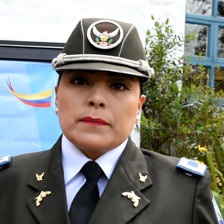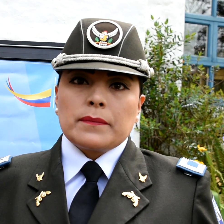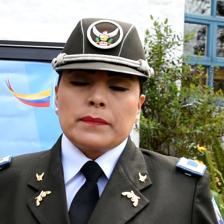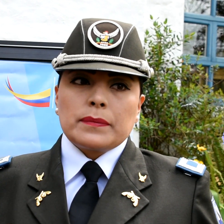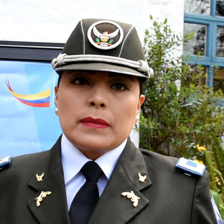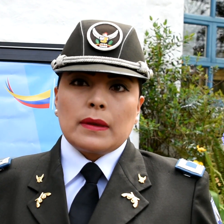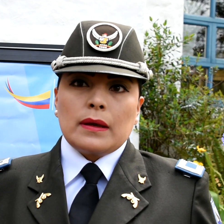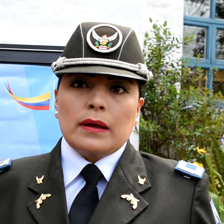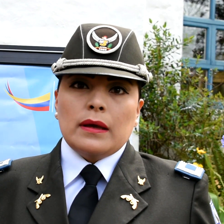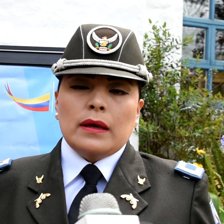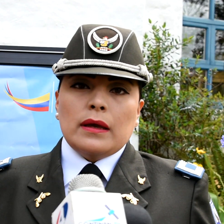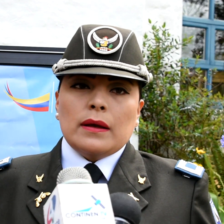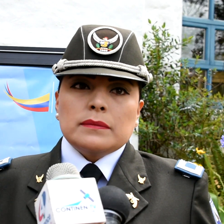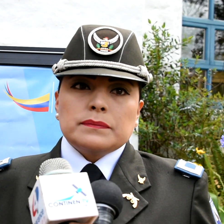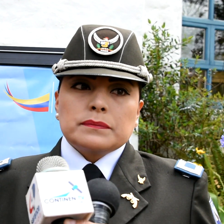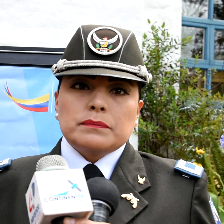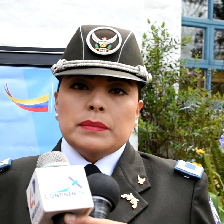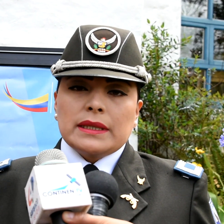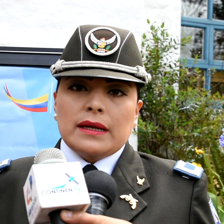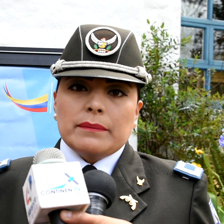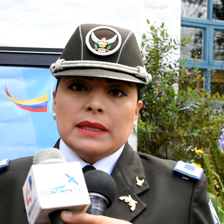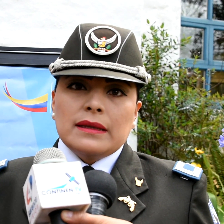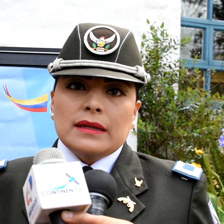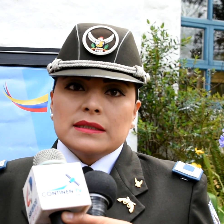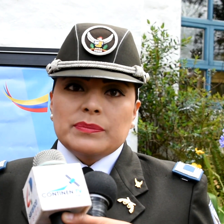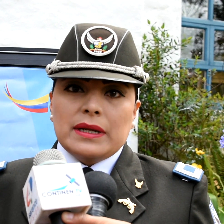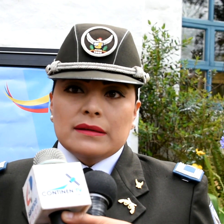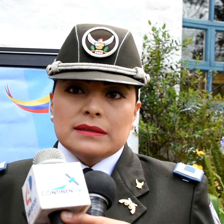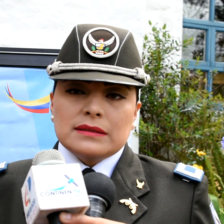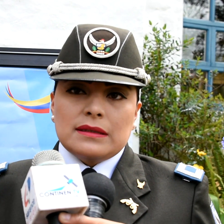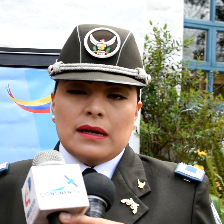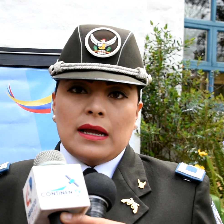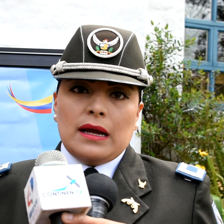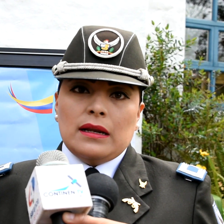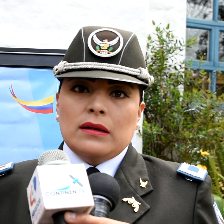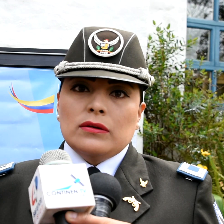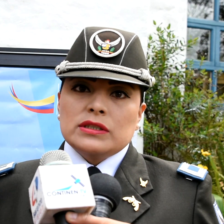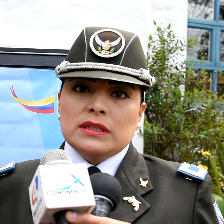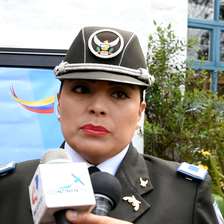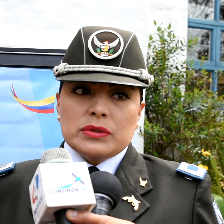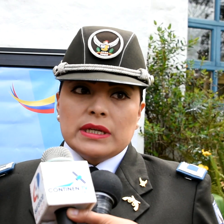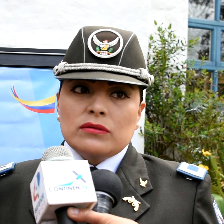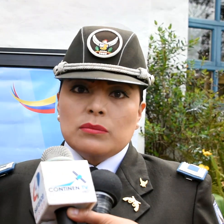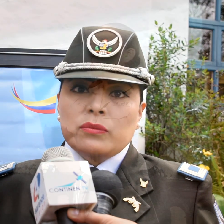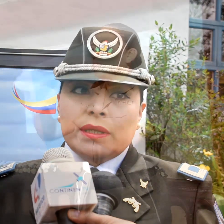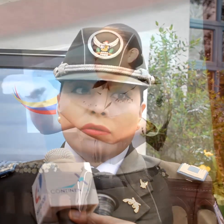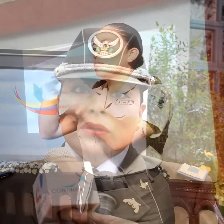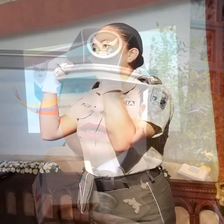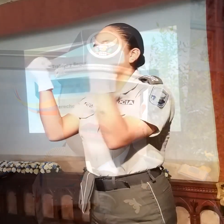aprendieron? Prácticamente las aspirantes están al 80% al momento de